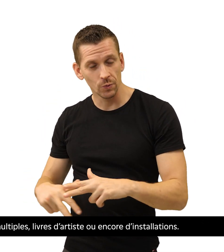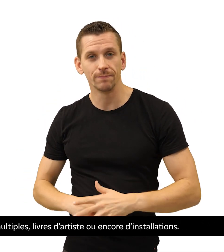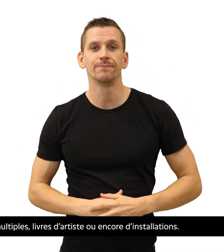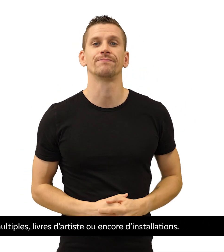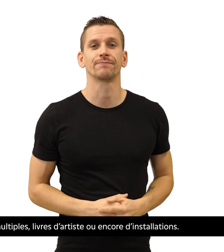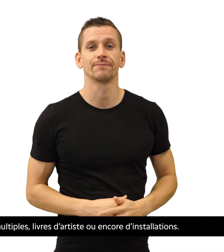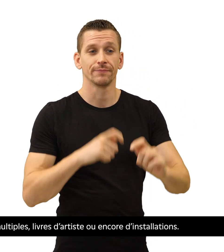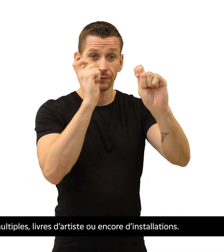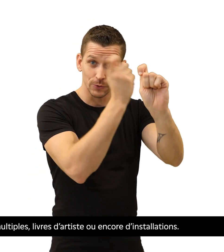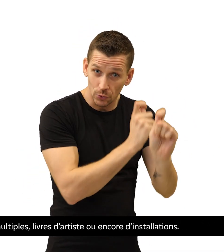vidéos,